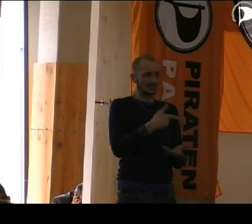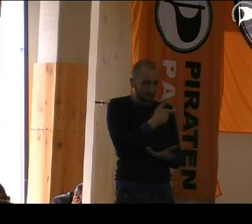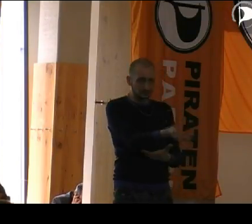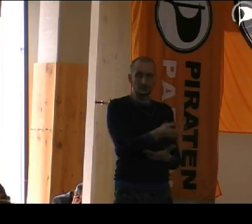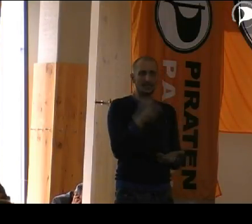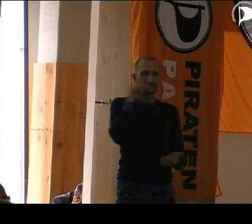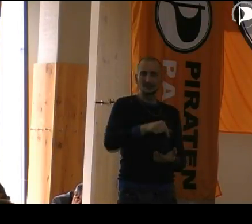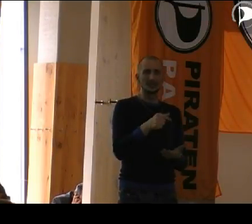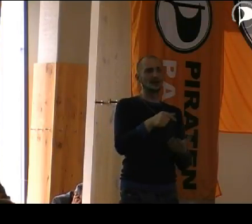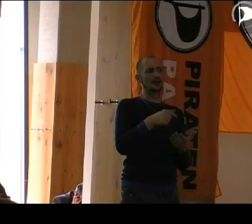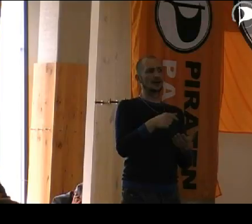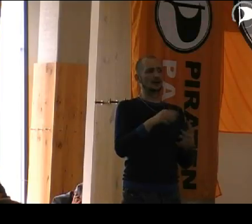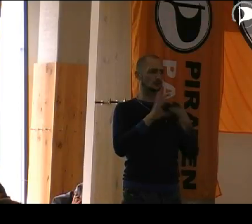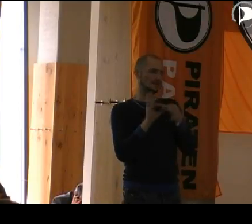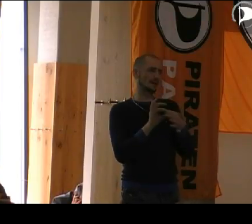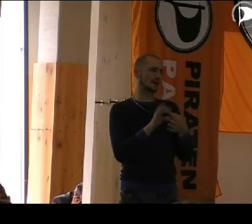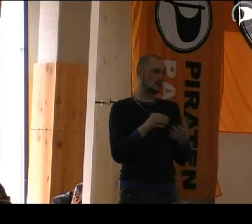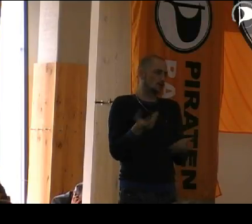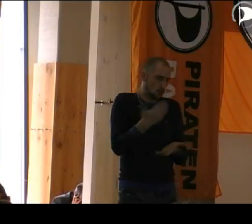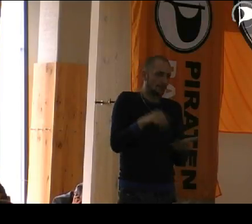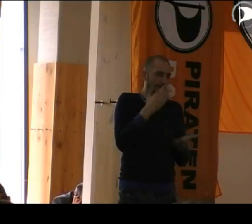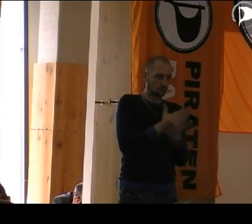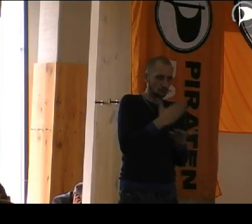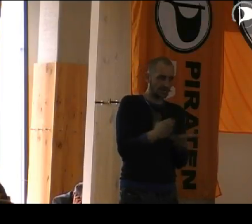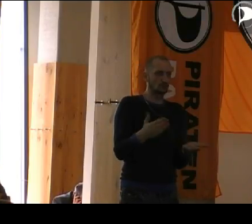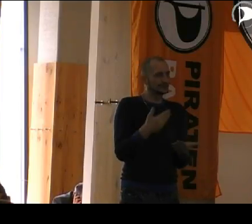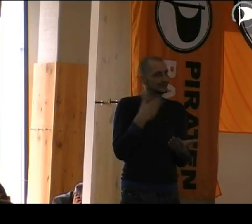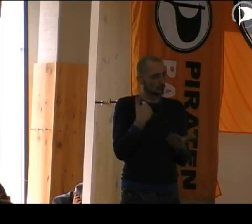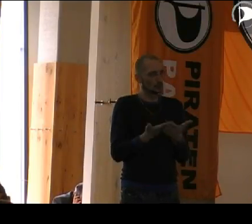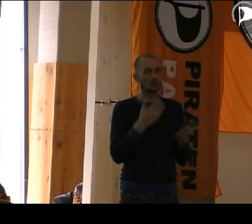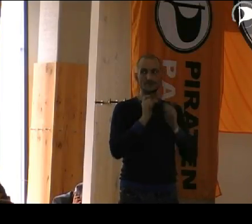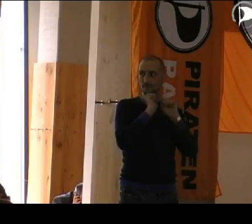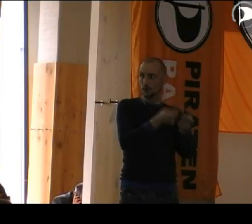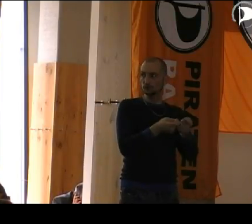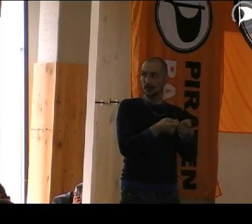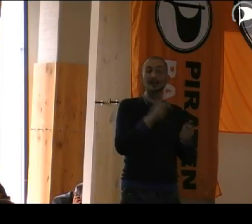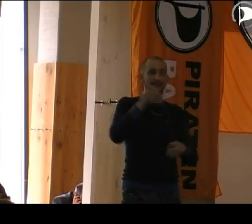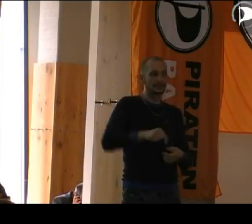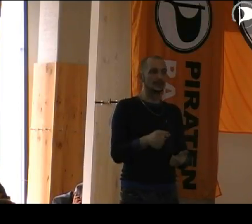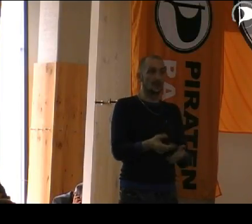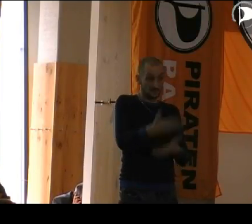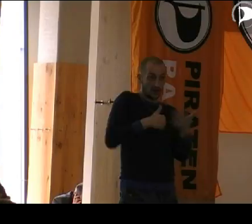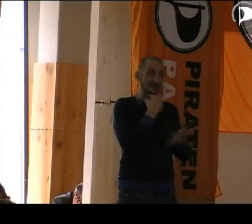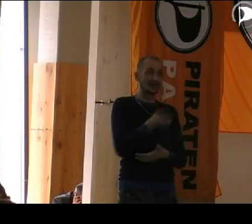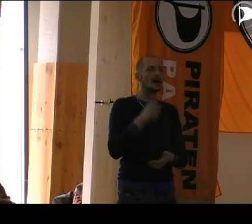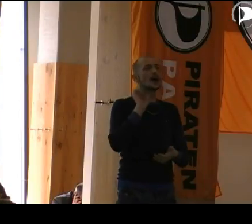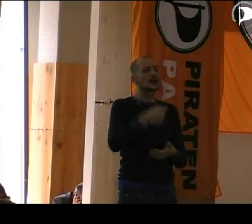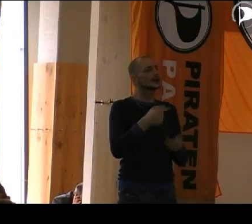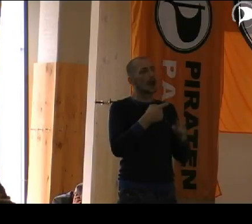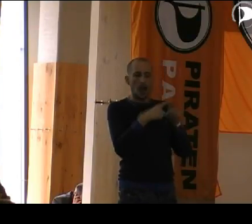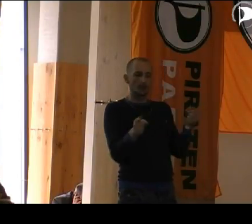zur entscheidung des prozesses denn es ist wie sonst allerdings wurde sie können nicht anträgen haben